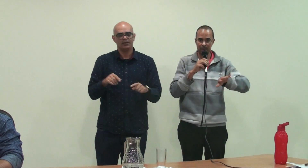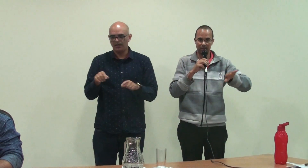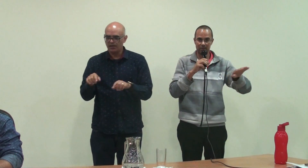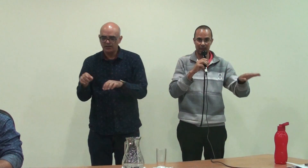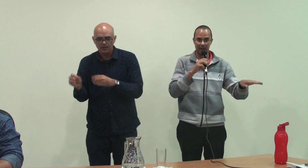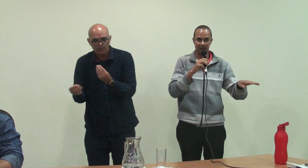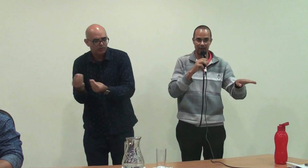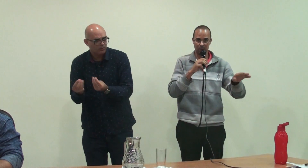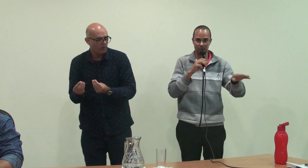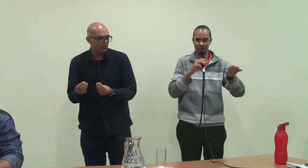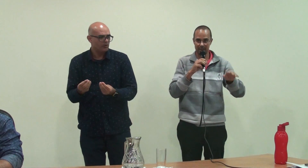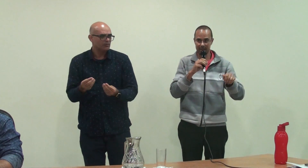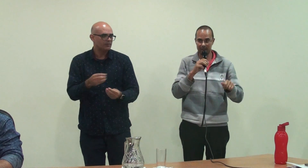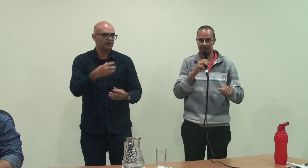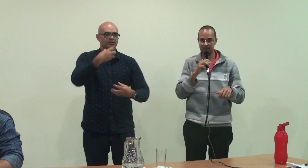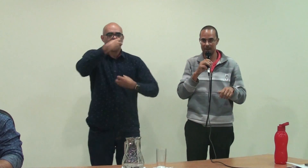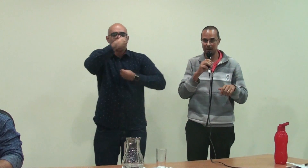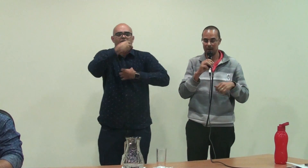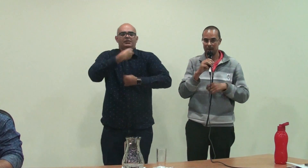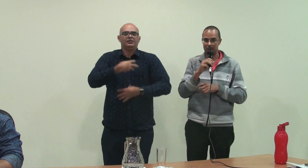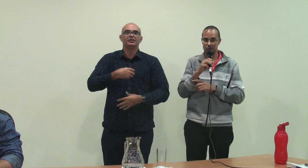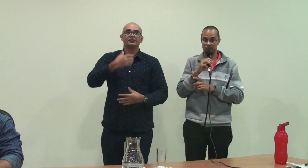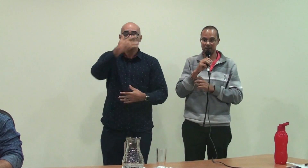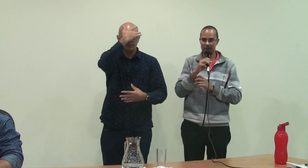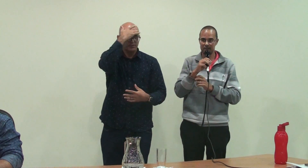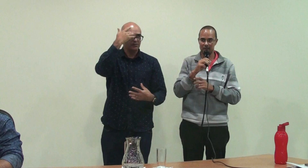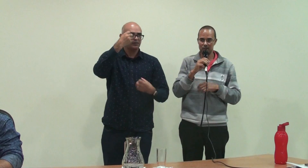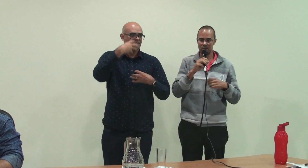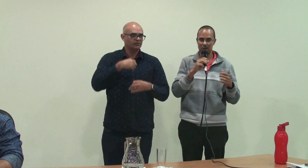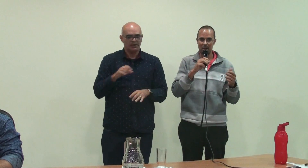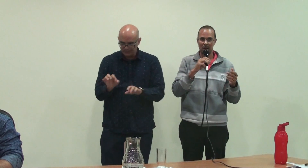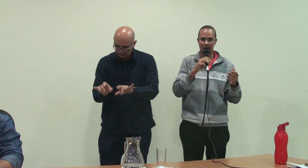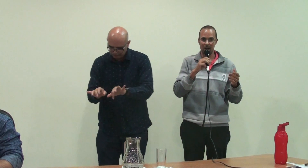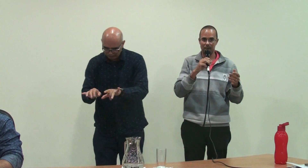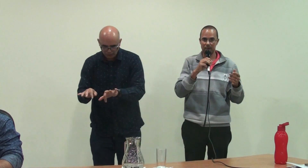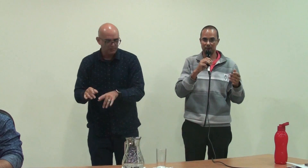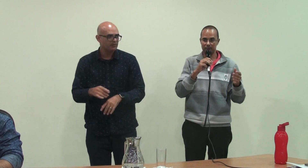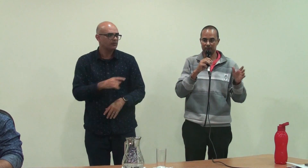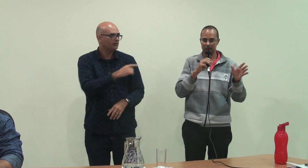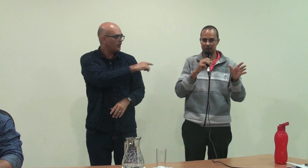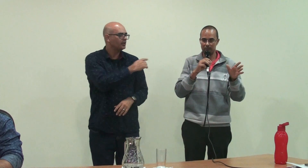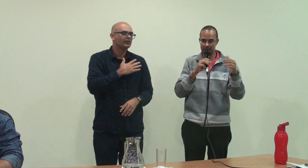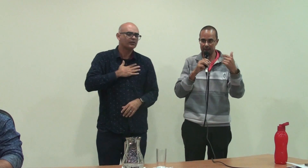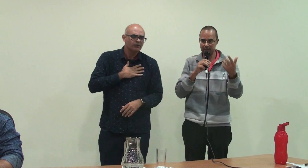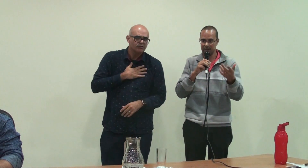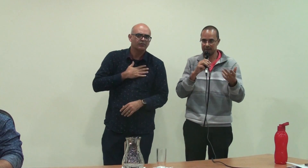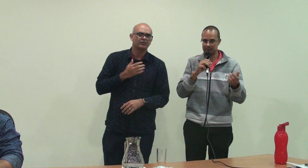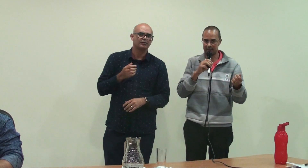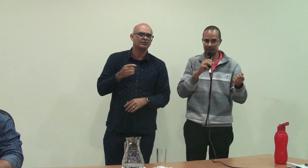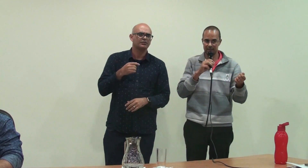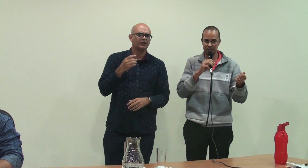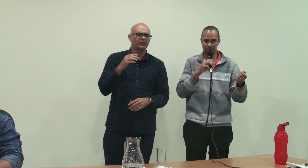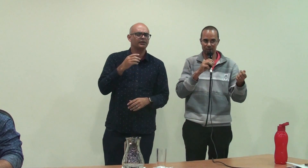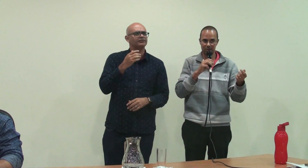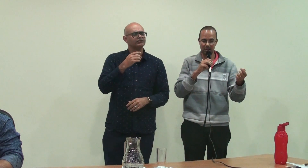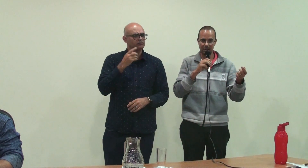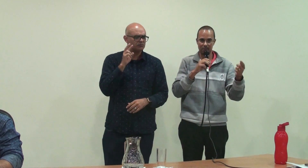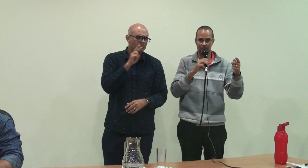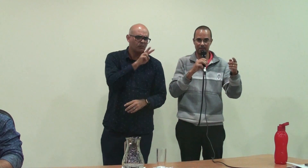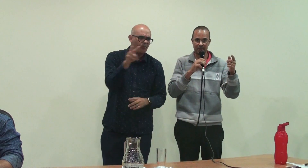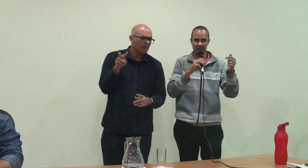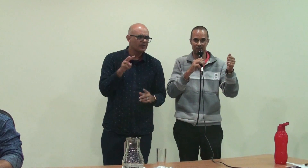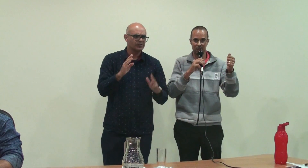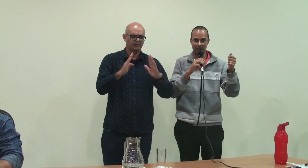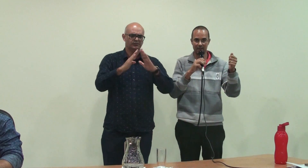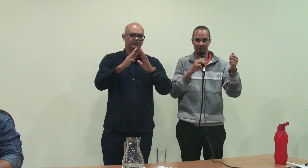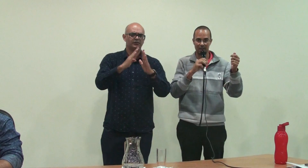do monitoramento da radiologia da Santa Casa. Eu acho muito interessante, porque eu fico observando na Santa Casa, outro dia teve